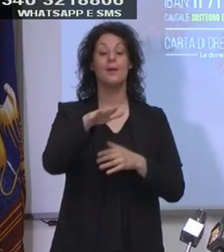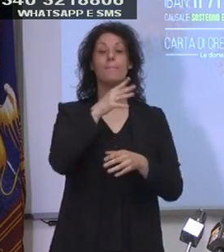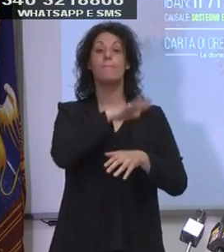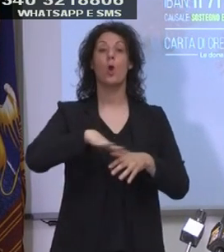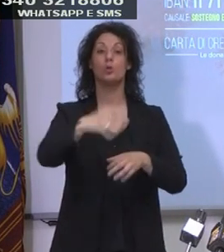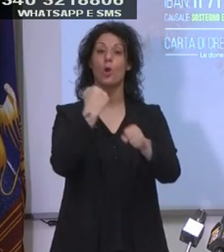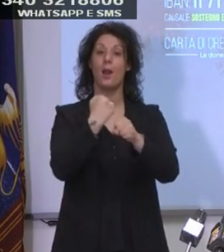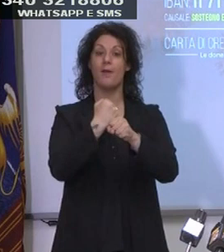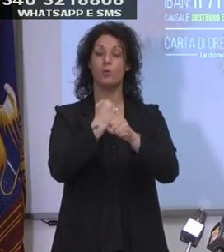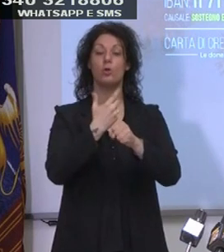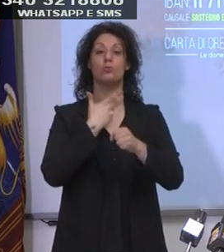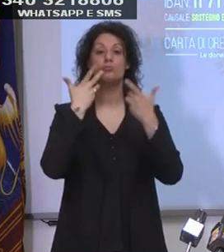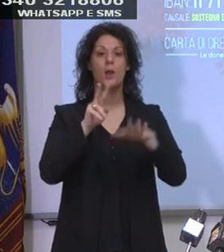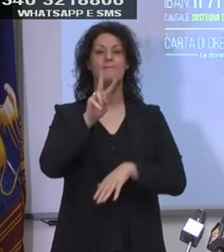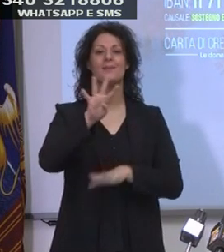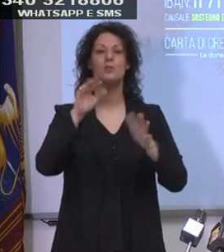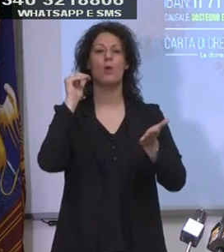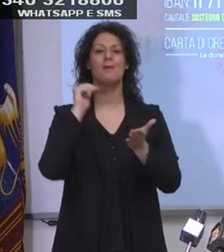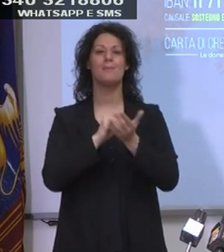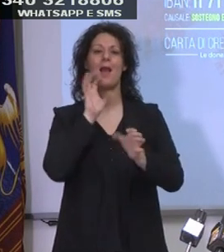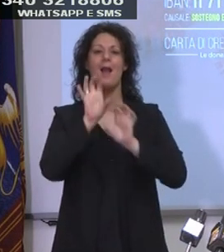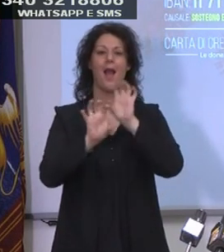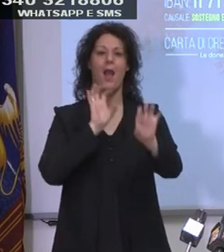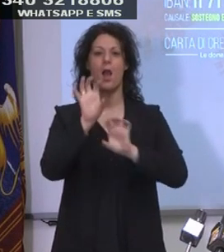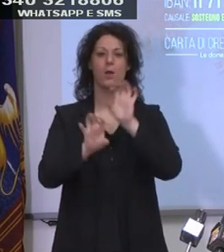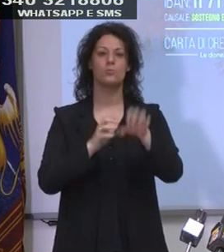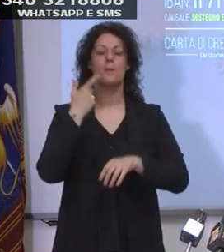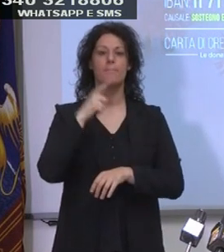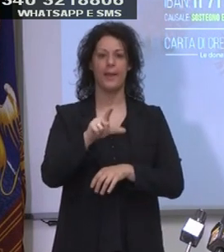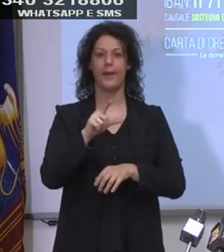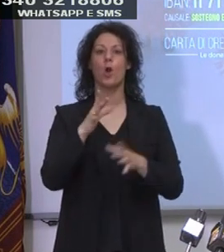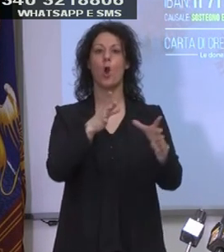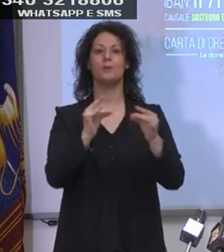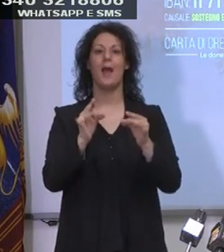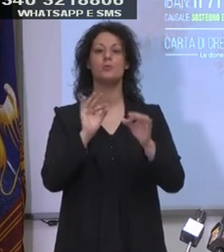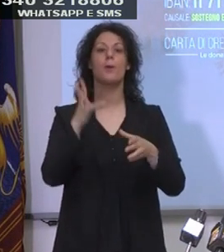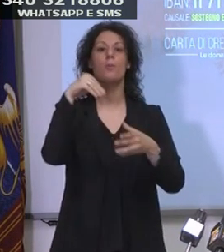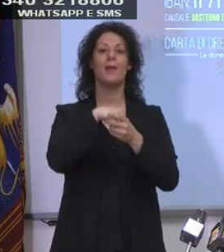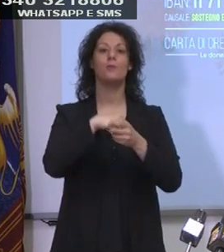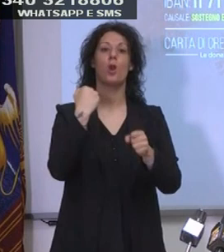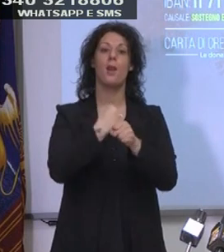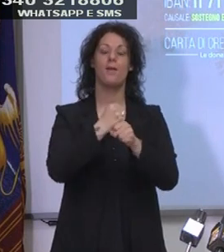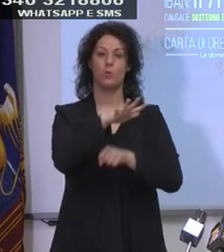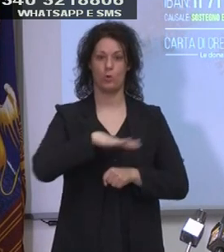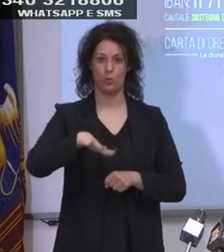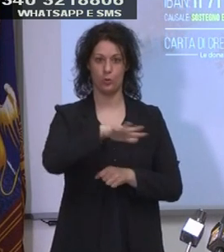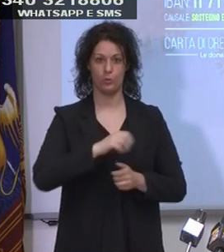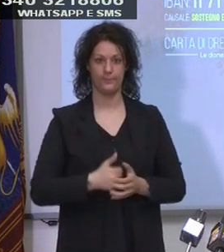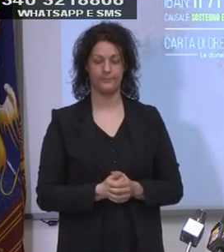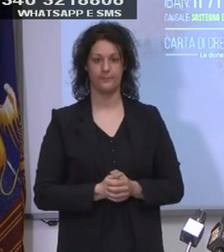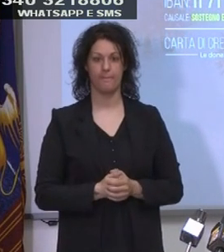per contagio da coronavirus. Capite che chi è il gestore o chi è l'amministratore che va